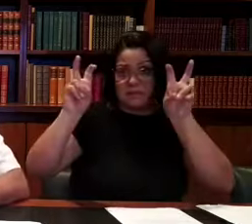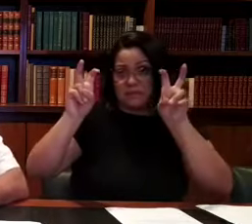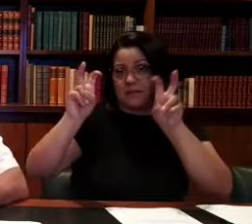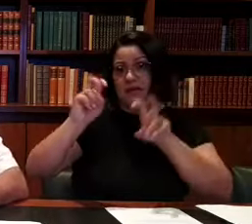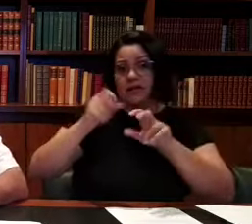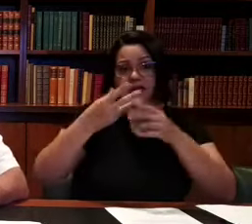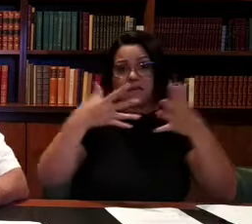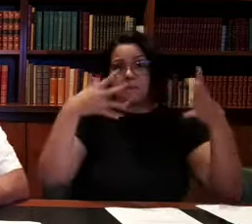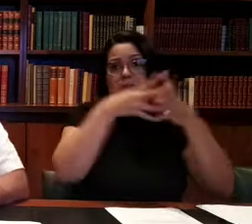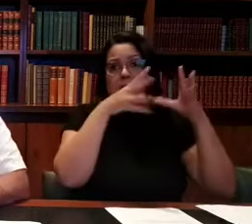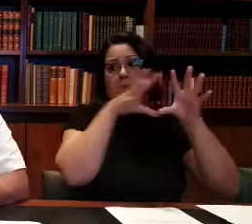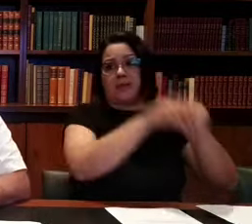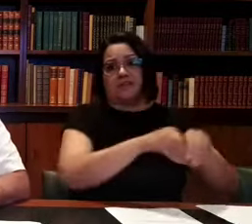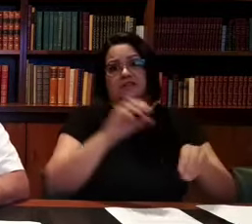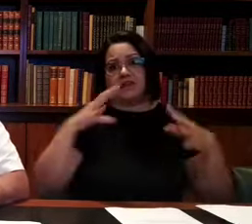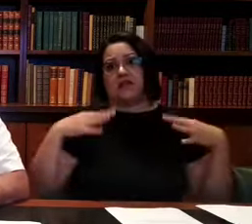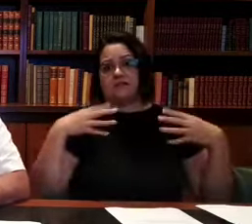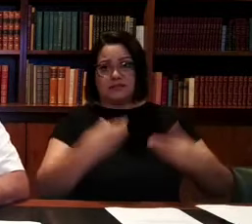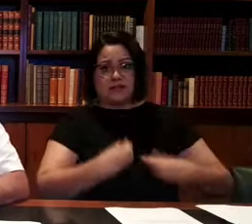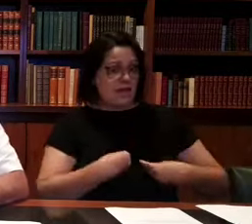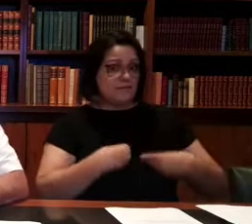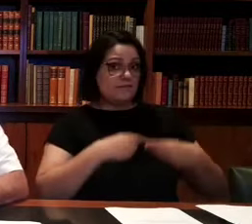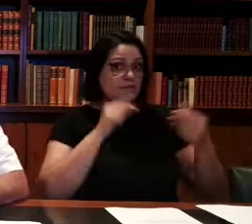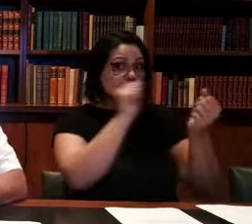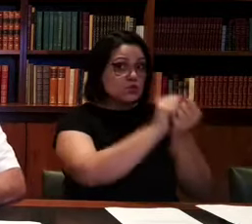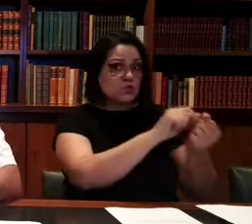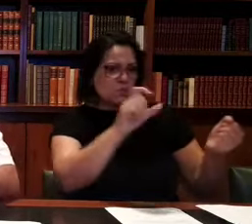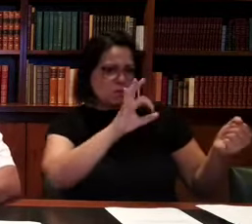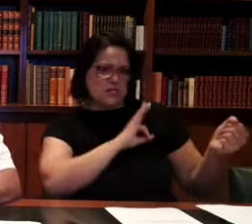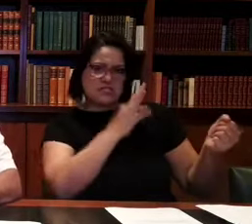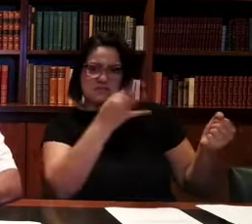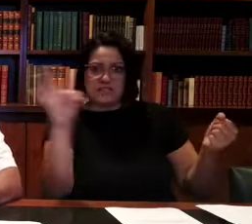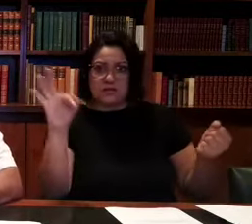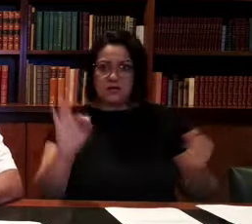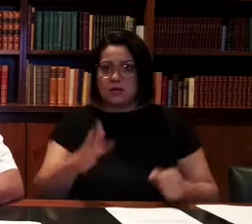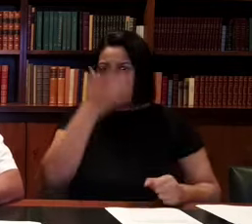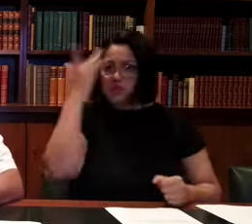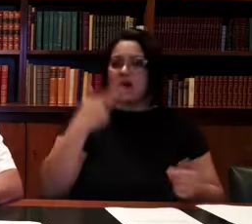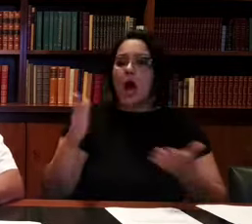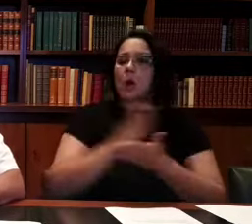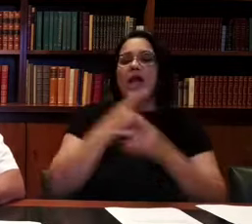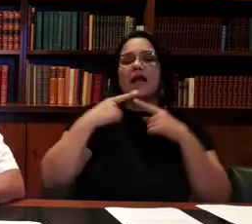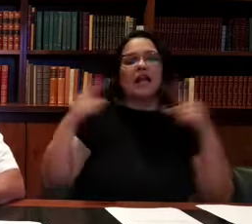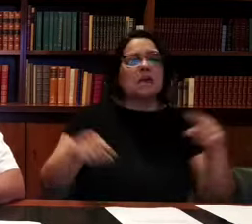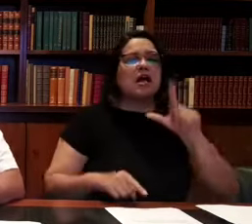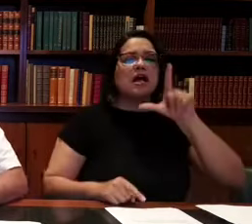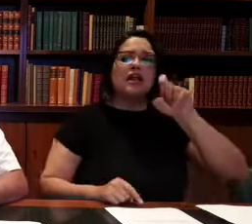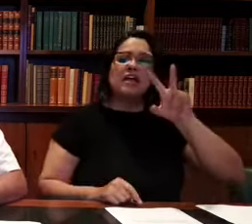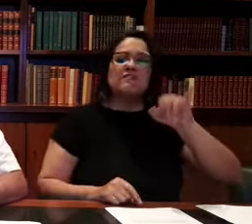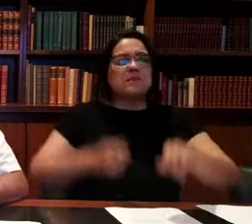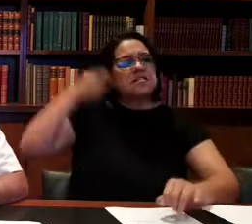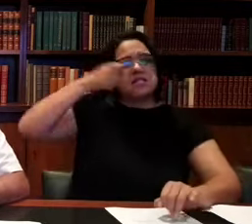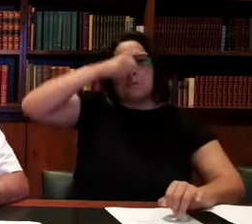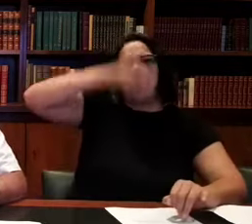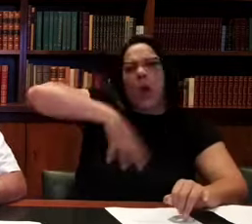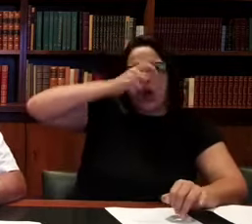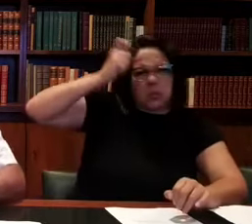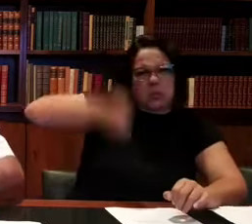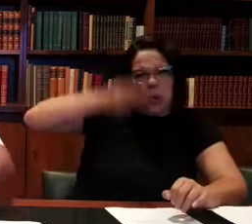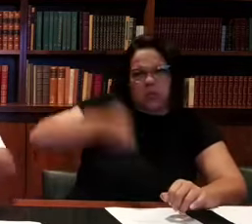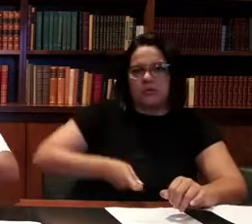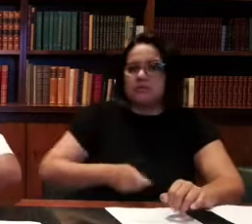junto ao Supremo Tribunal junto à polícia a polícia federal alguns reclamam né tem que ser mais visíveis da pancada não trabalho Não dá para casa